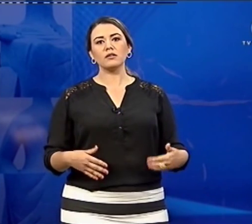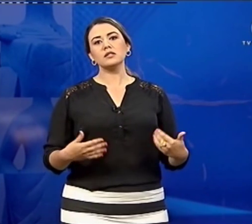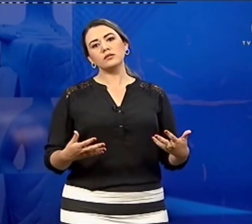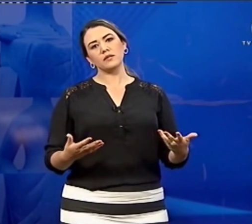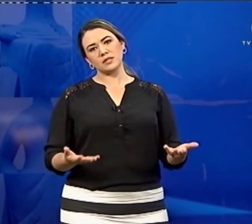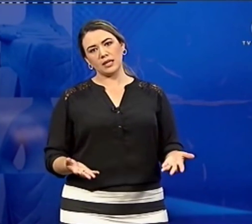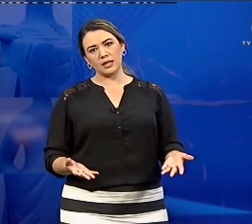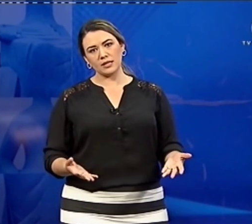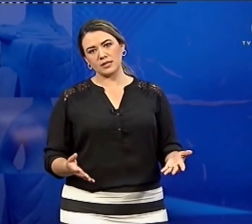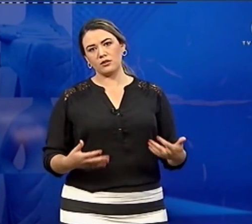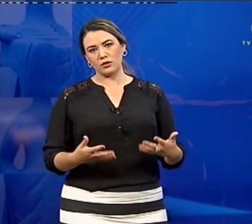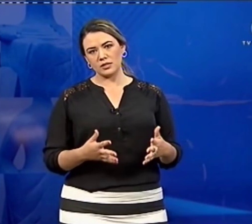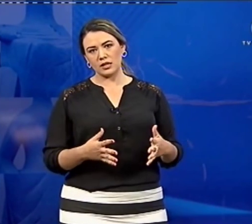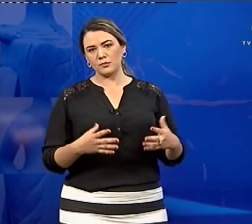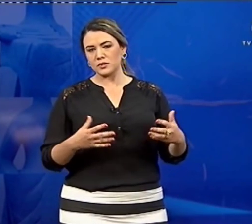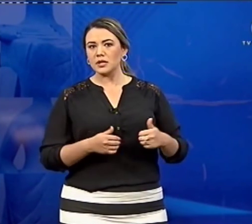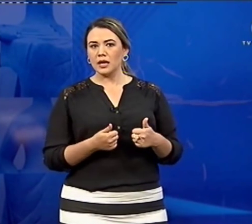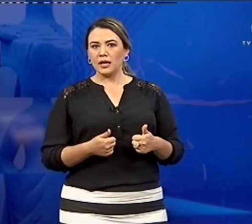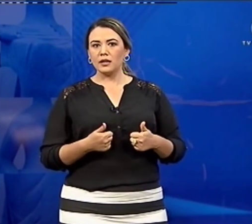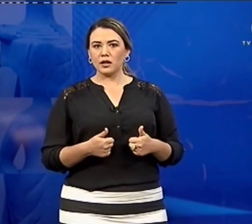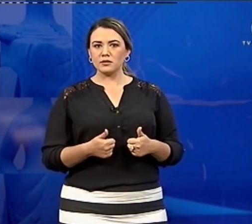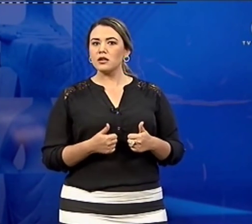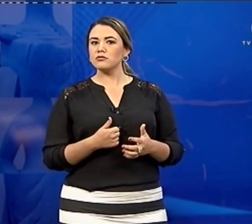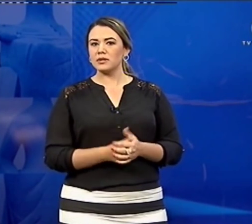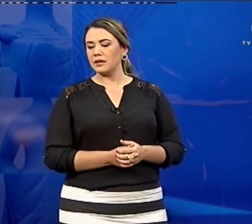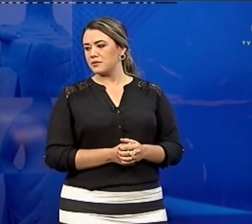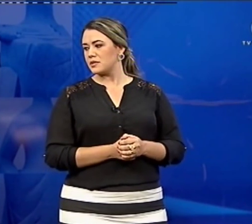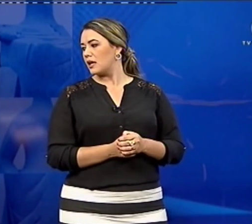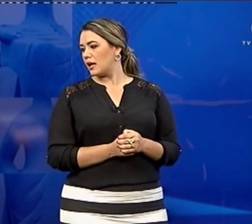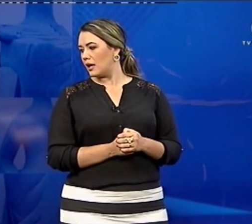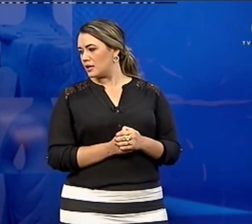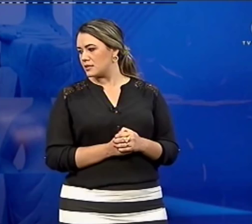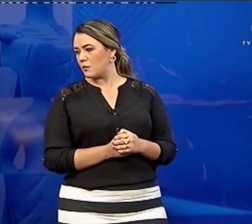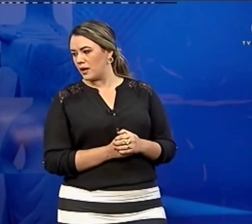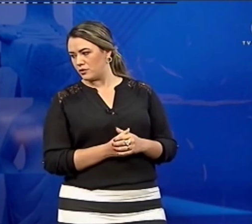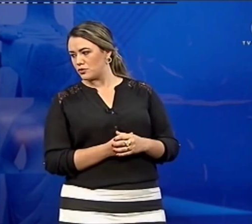aulas e eu tenho certeza que nós teremos grandes resultados em relação a isso.